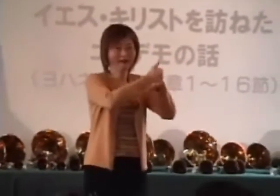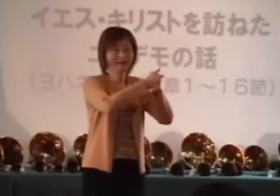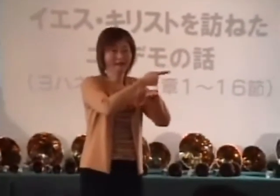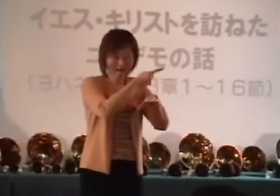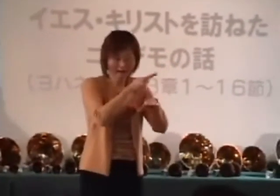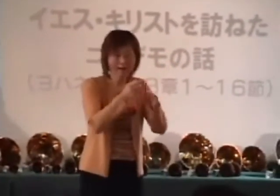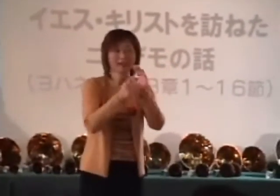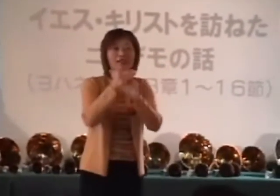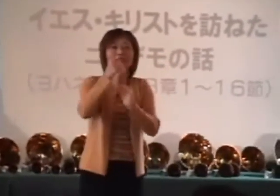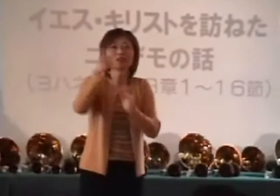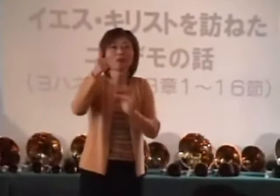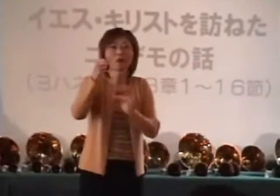この人は